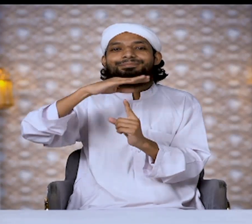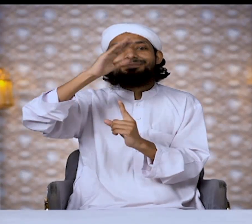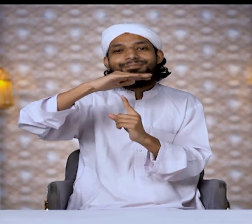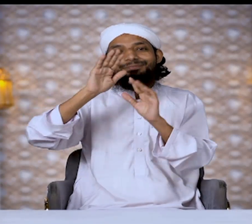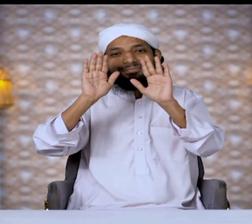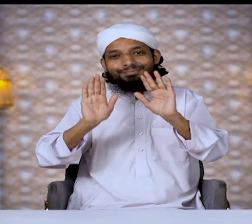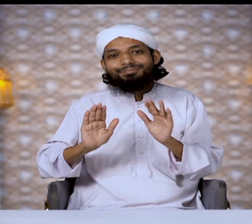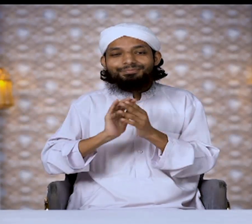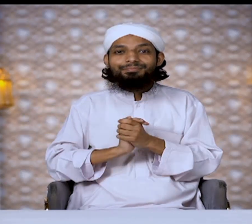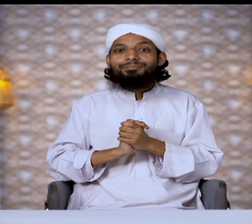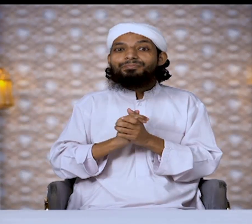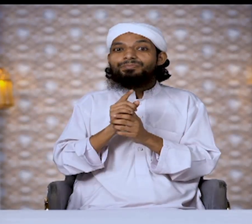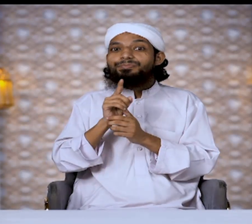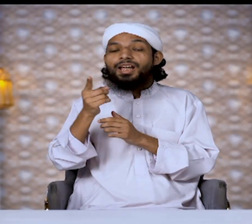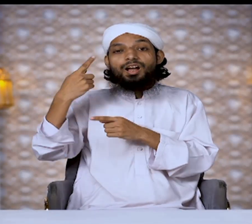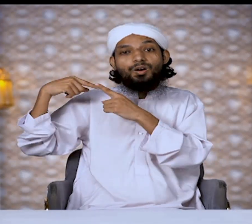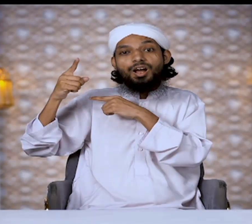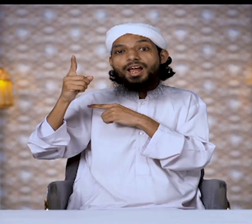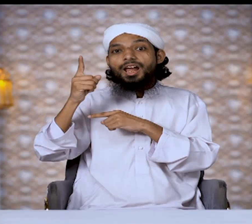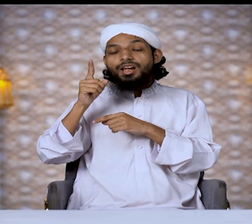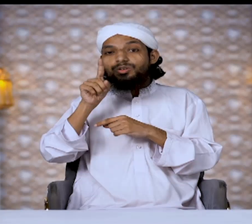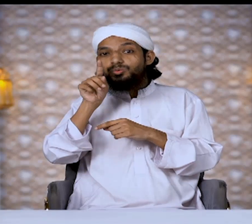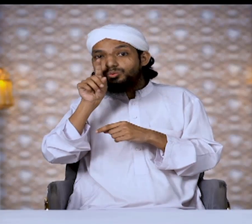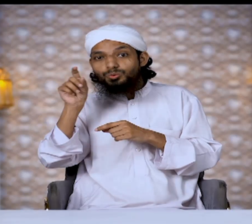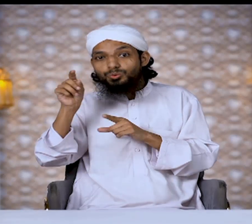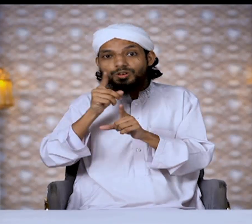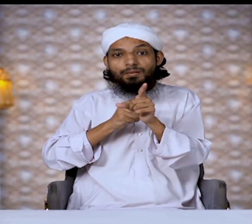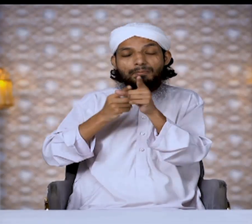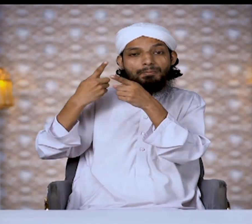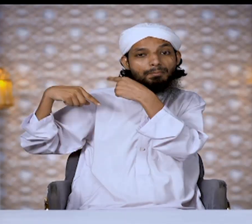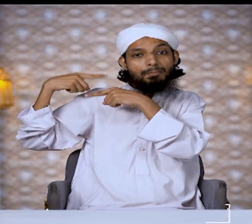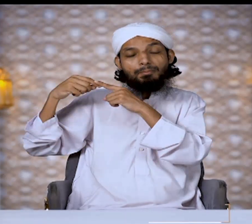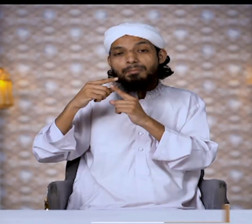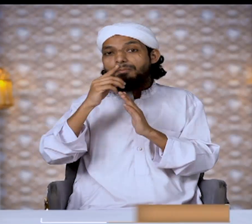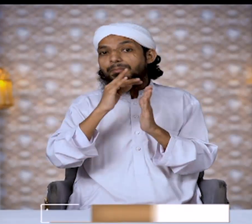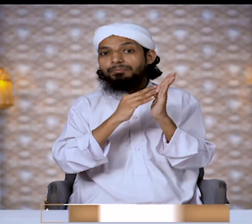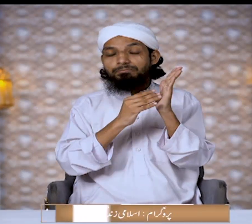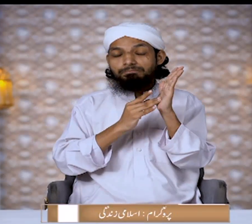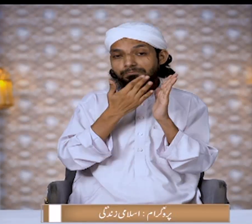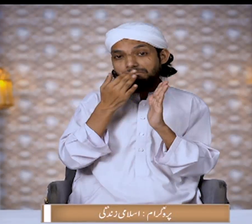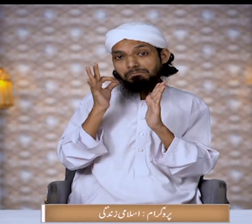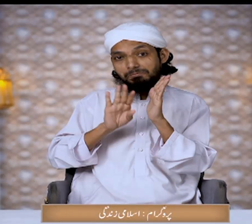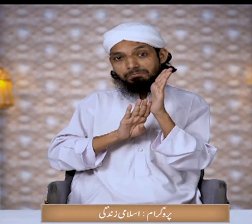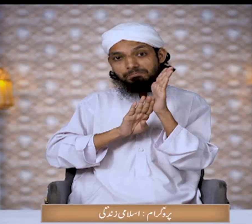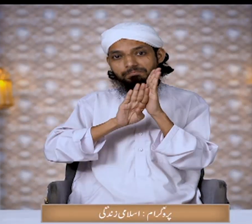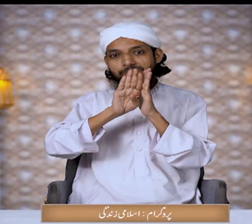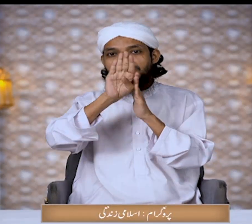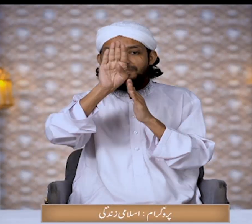اللہ علیہ بھی ہیں، جنہوں نے 1 صدی پہلے سائنس و ریاضی میں بہترین دینی خدمات پیش کی۔ آپ رحمت اللہ علیہ کے